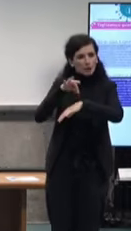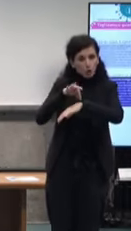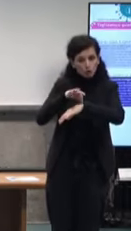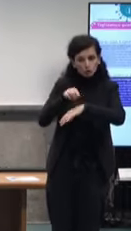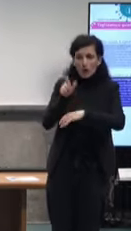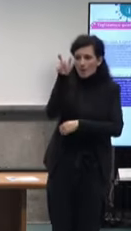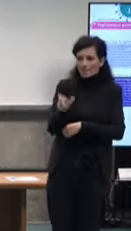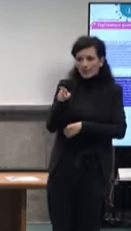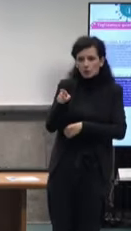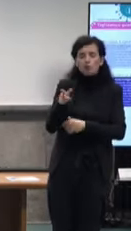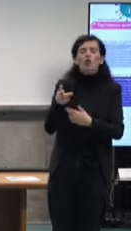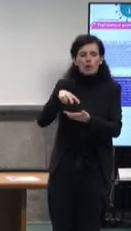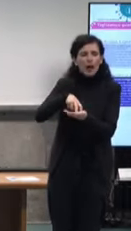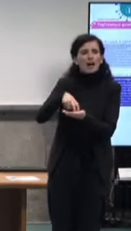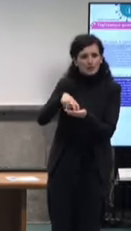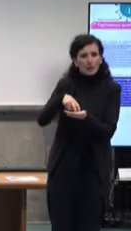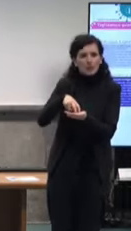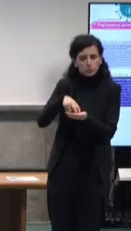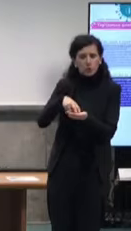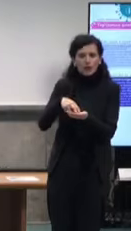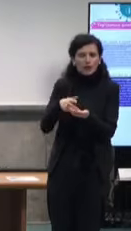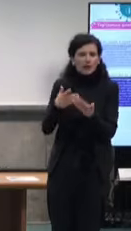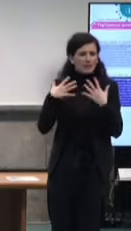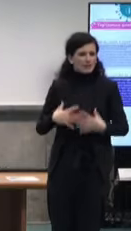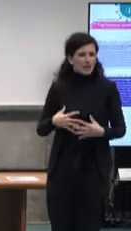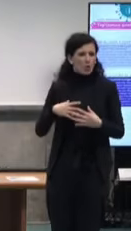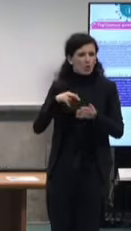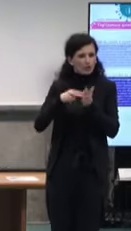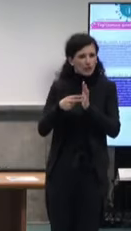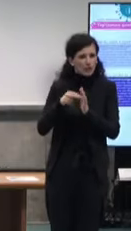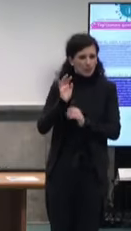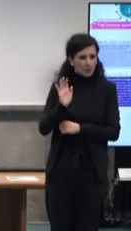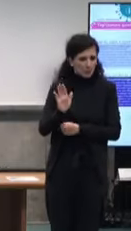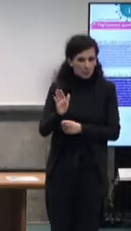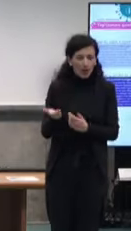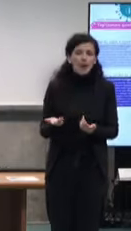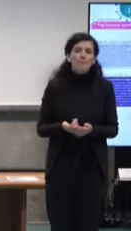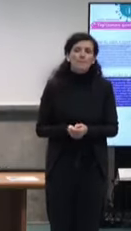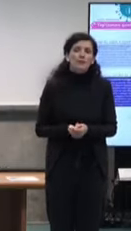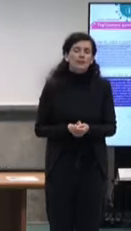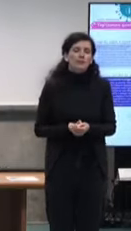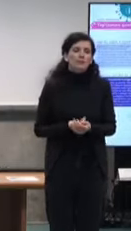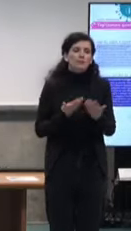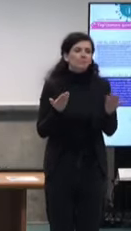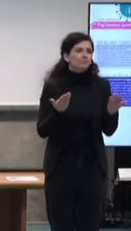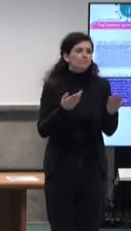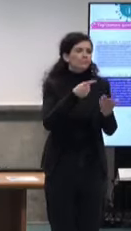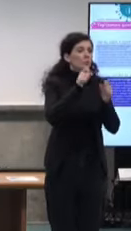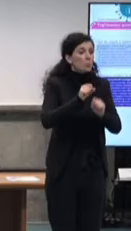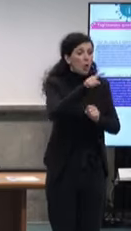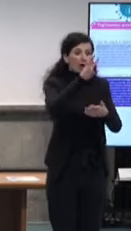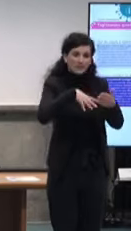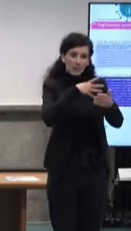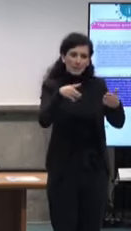queste persone sono estremamente vulnerabili e molto fragili se vuole siamo andati indietro di qualche anno